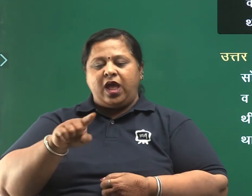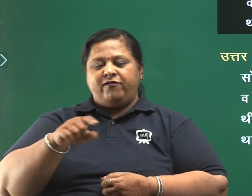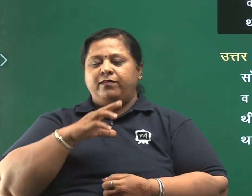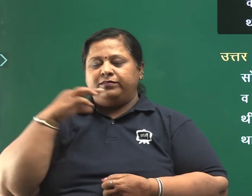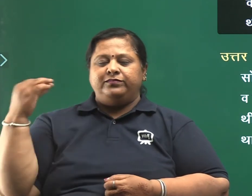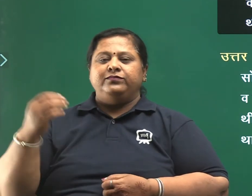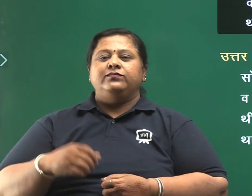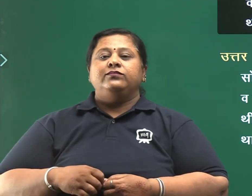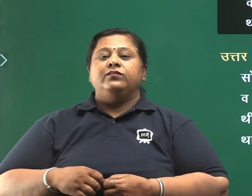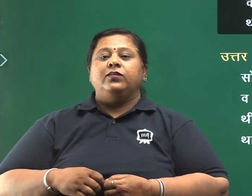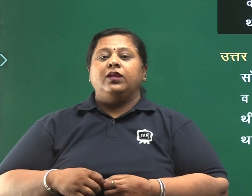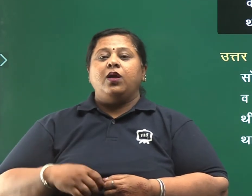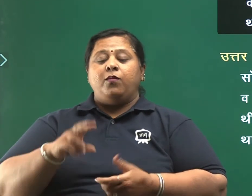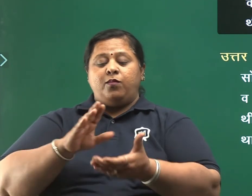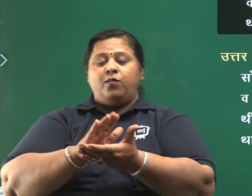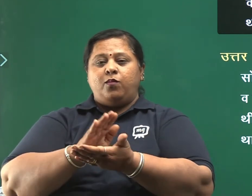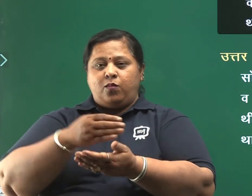एवं अकबर को